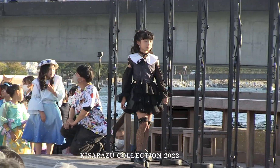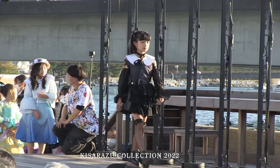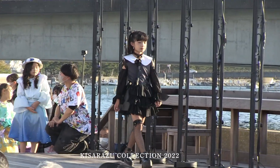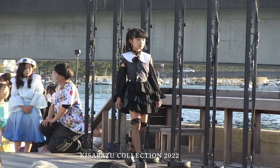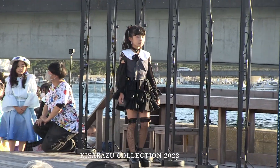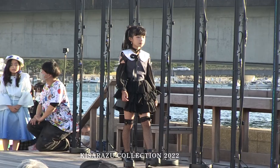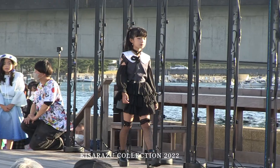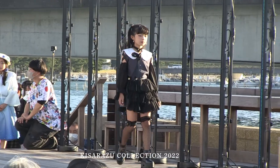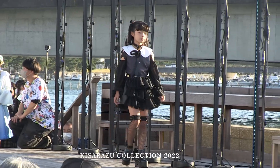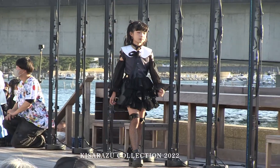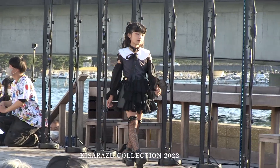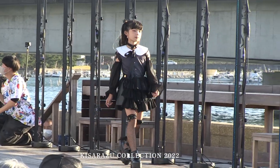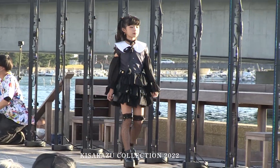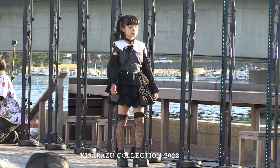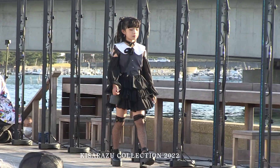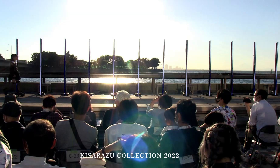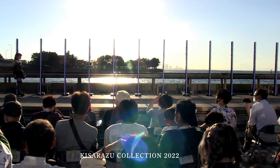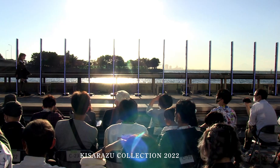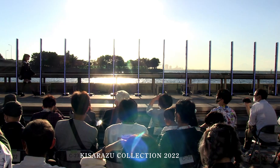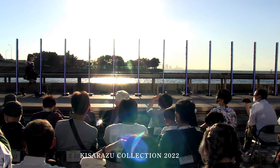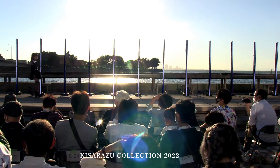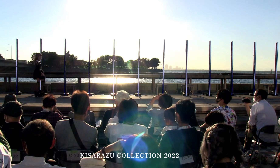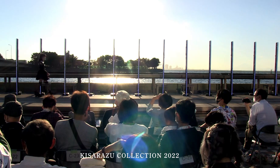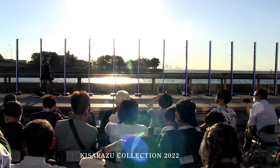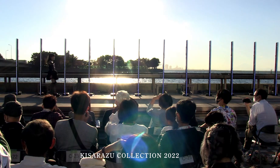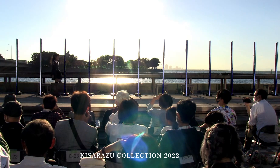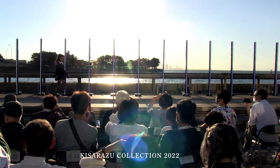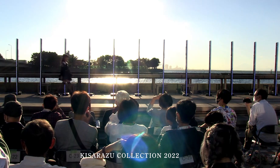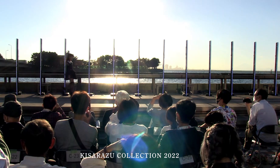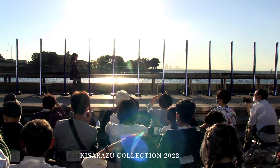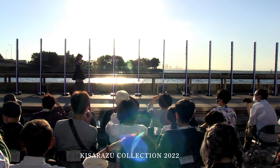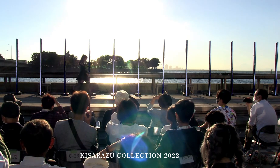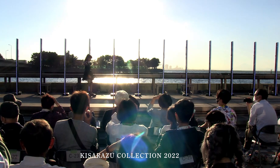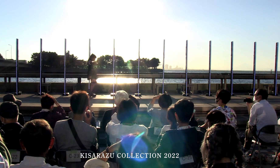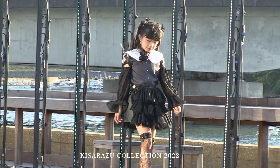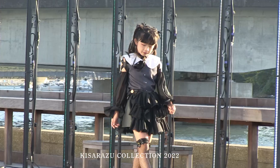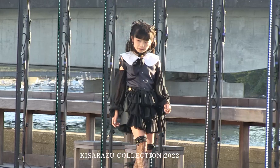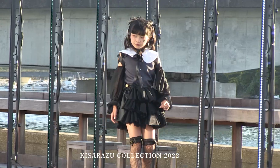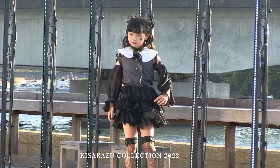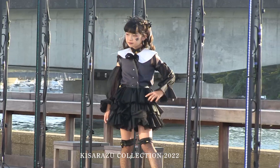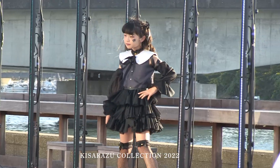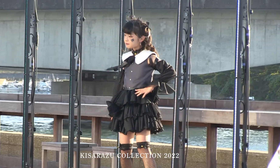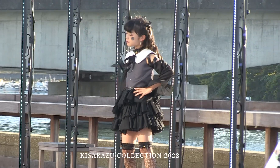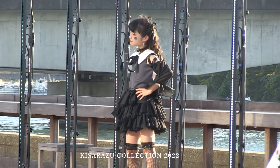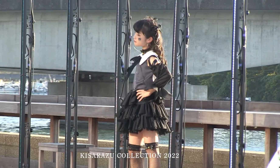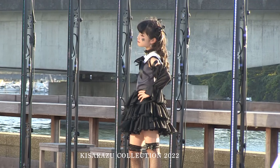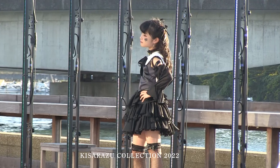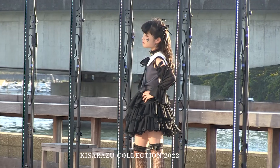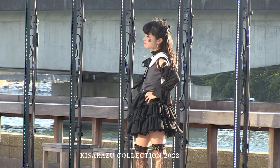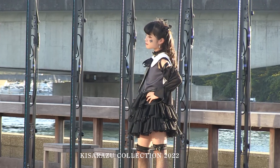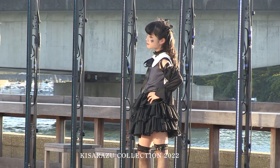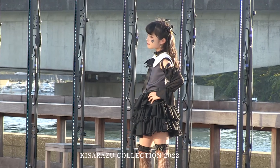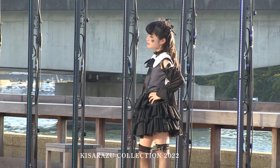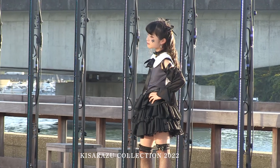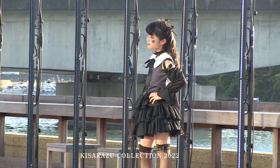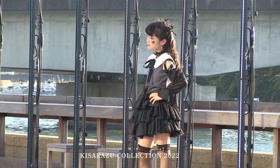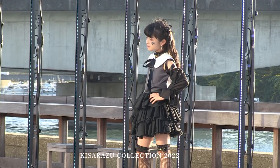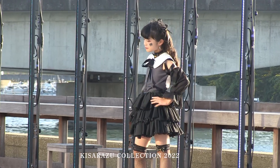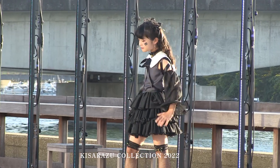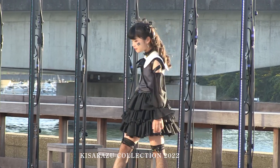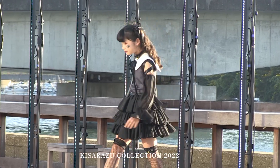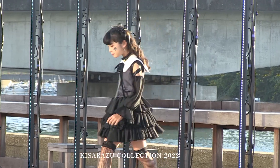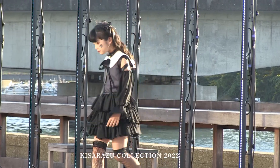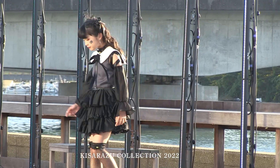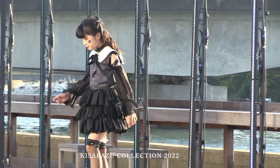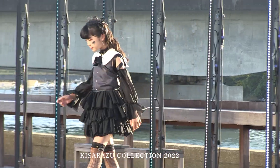金子ゆうみちゃん、祇園小学校5年生。緊張するけど木更津コレクションで